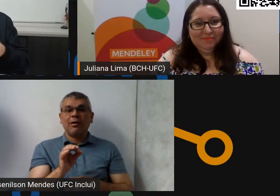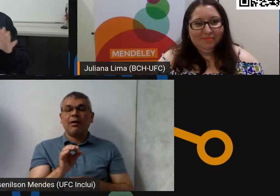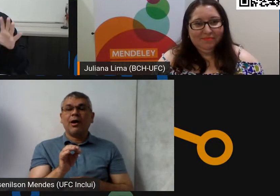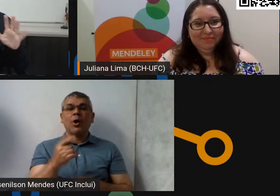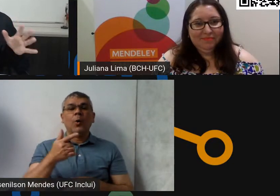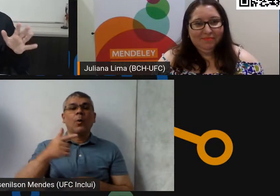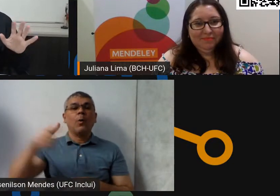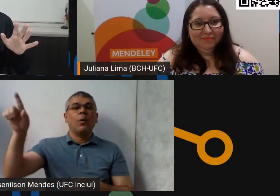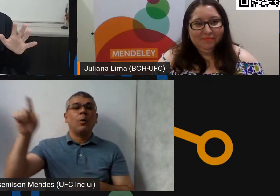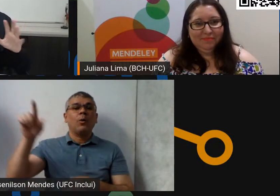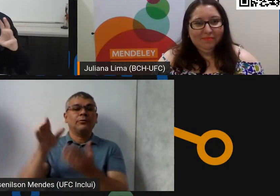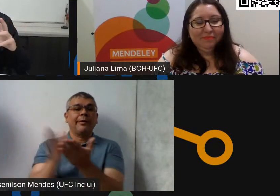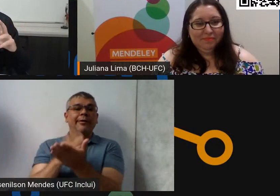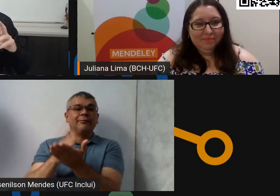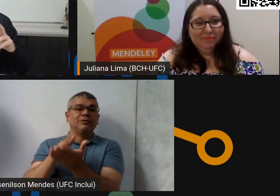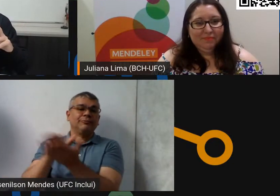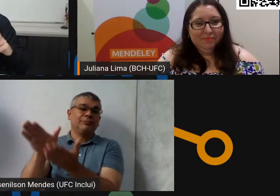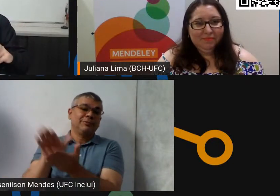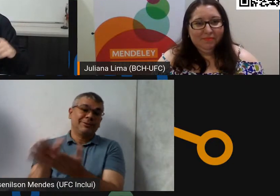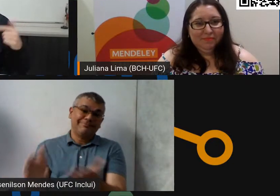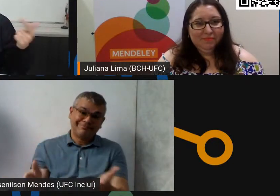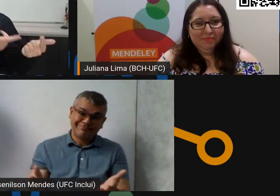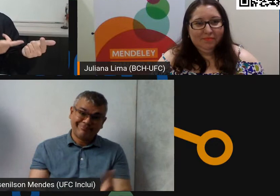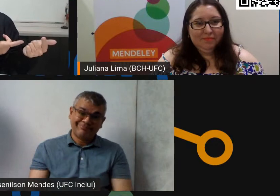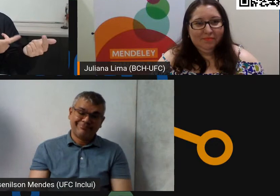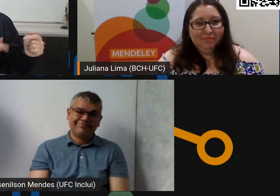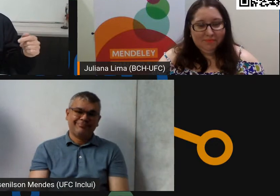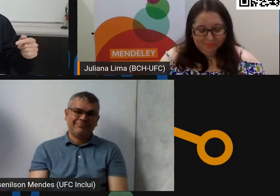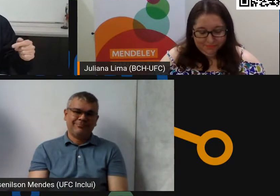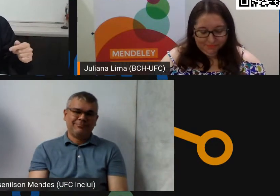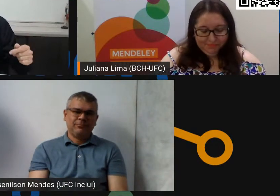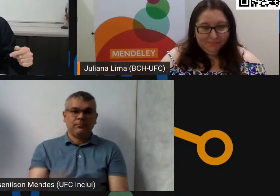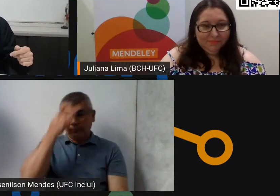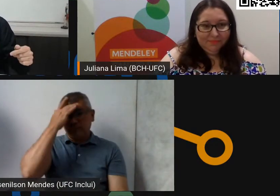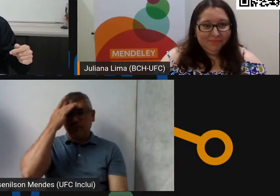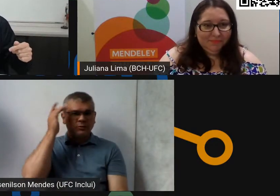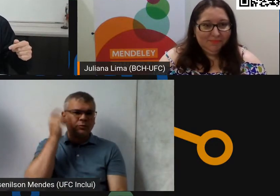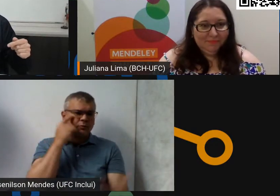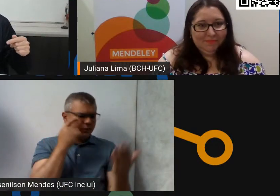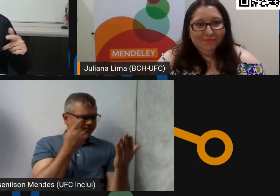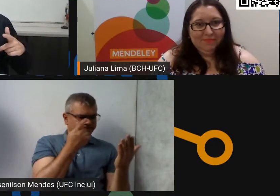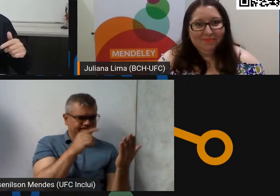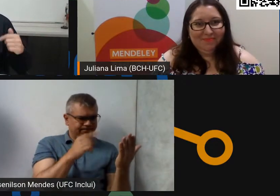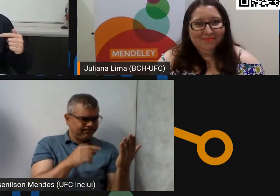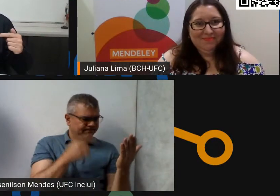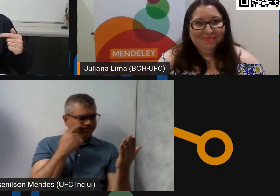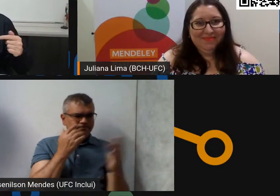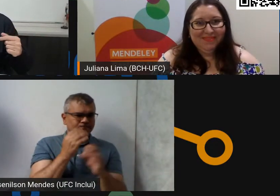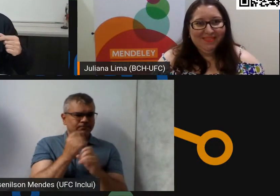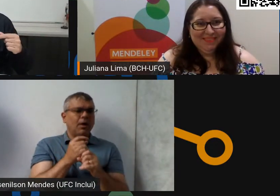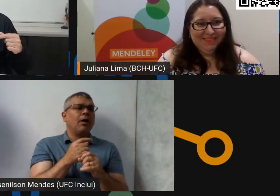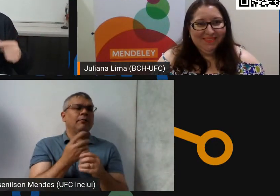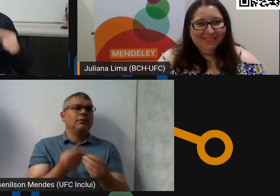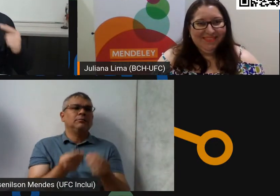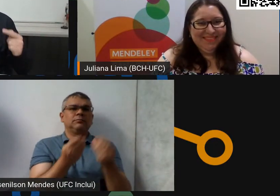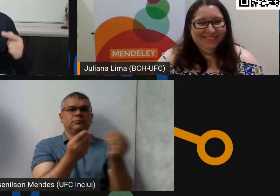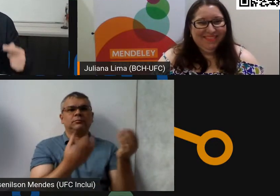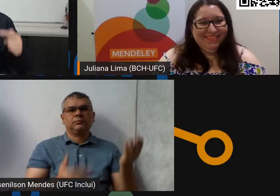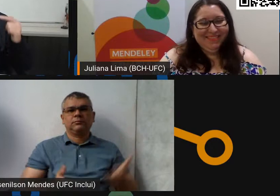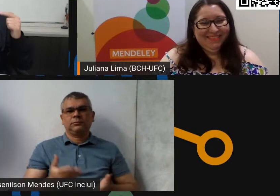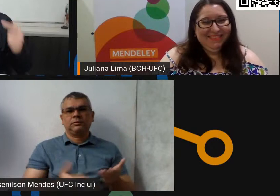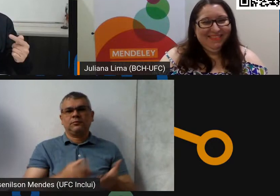Né? Então, a gente tem que tomar cuidado com isso. O revisor, ele serve à revista, e tem uma pergunta aqui que o indivíduo fala, por que nós não somos pagos? Nós